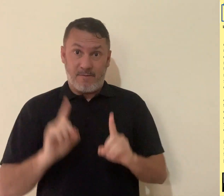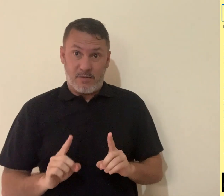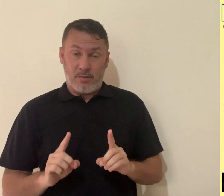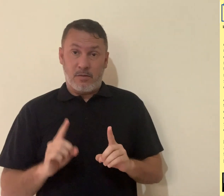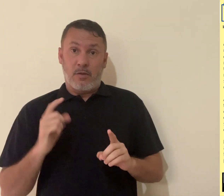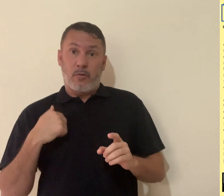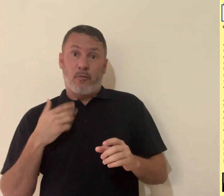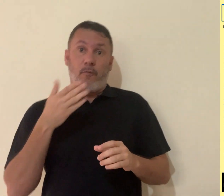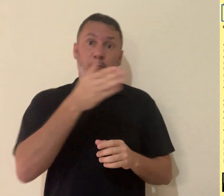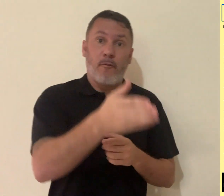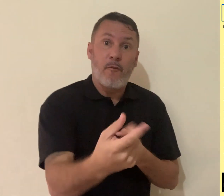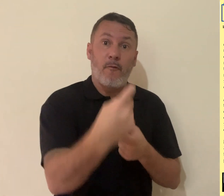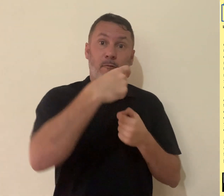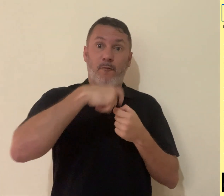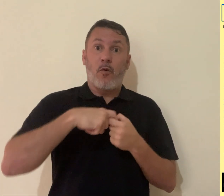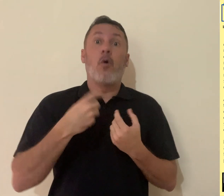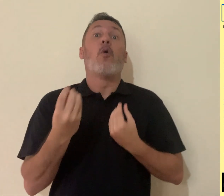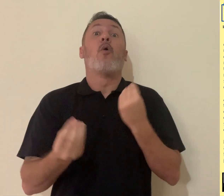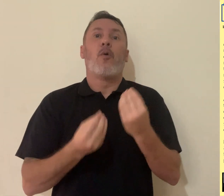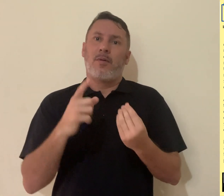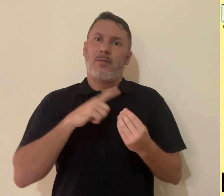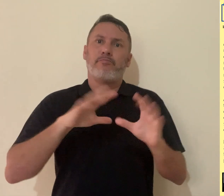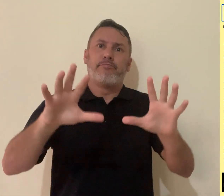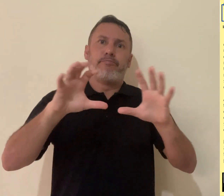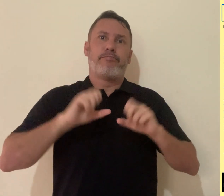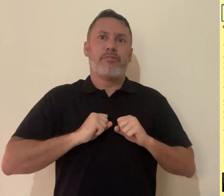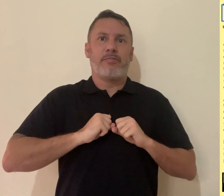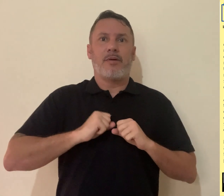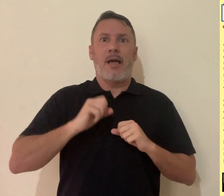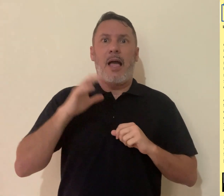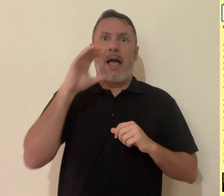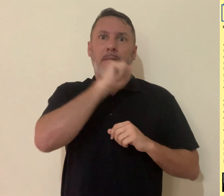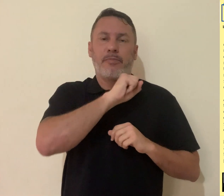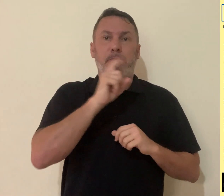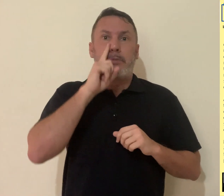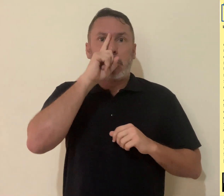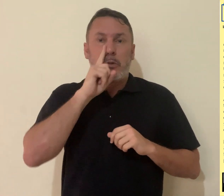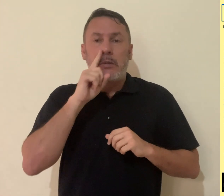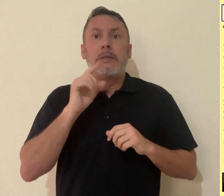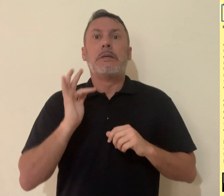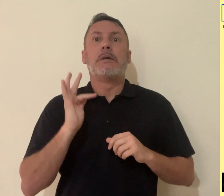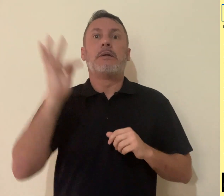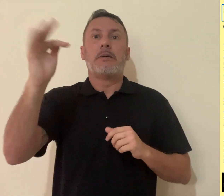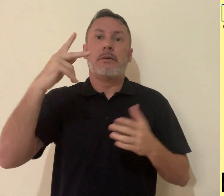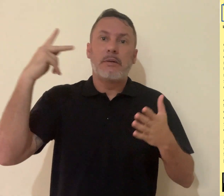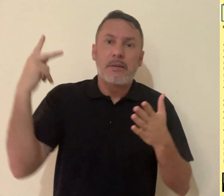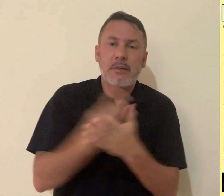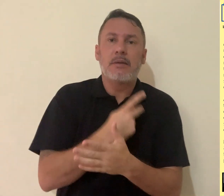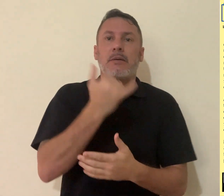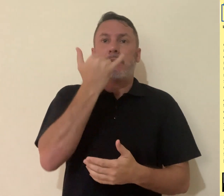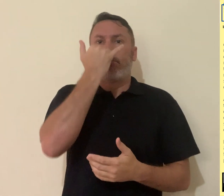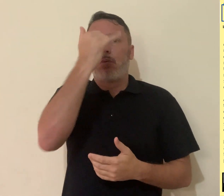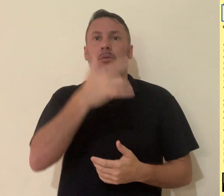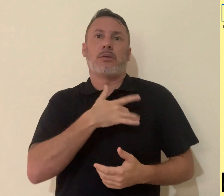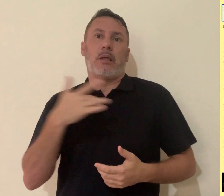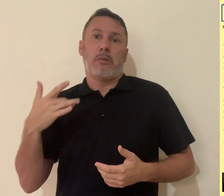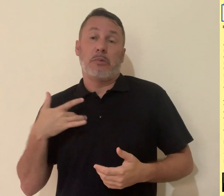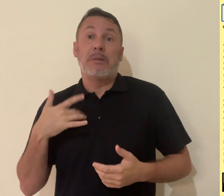com deficiência os expõe ao risco de maior contágio com consequências graves à sua saúde a